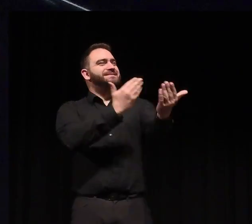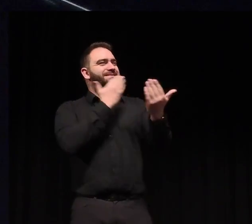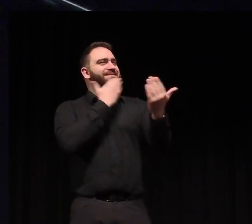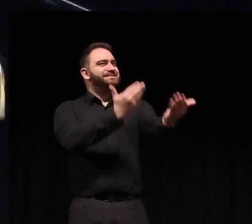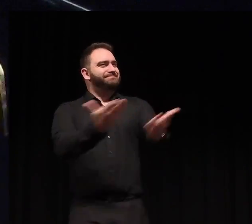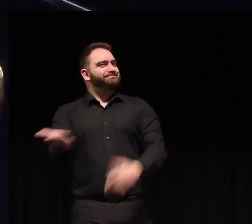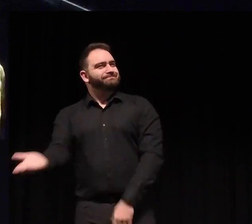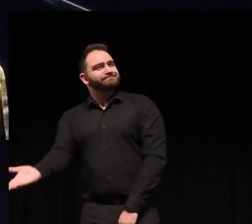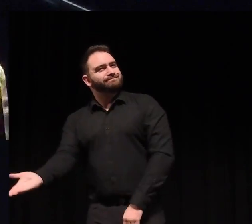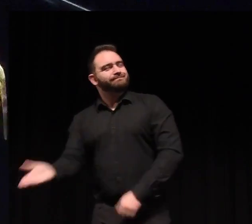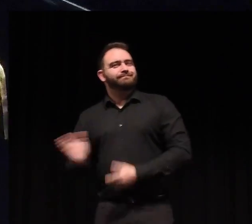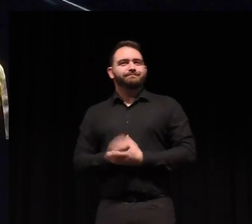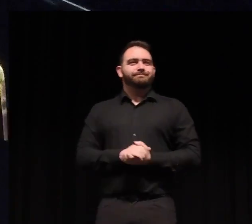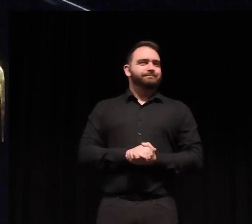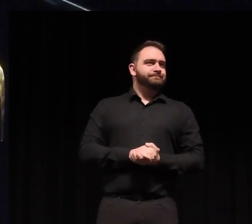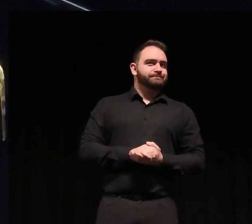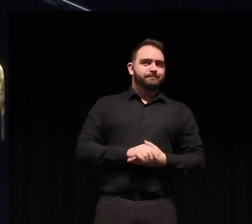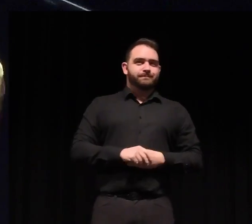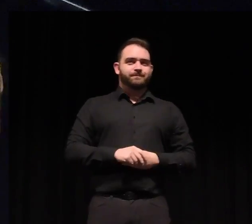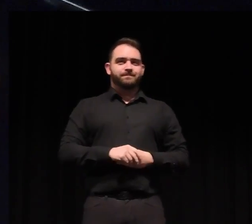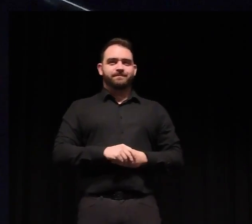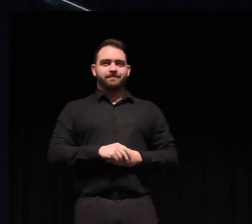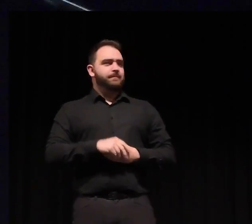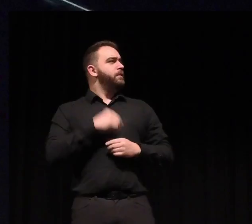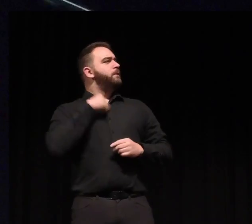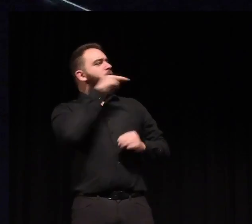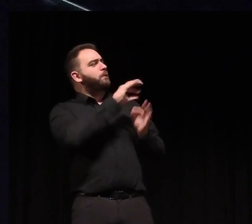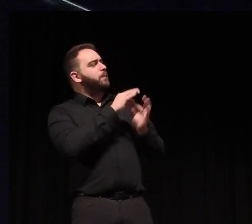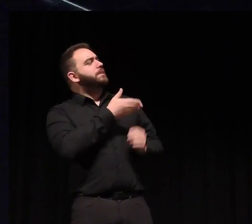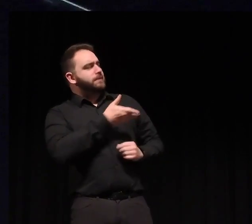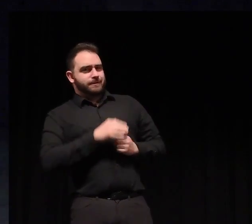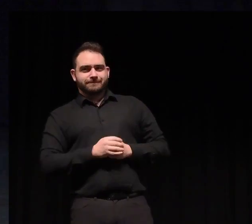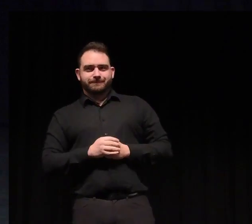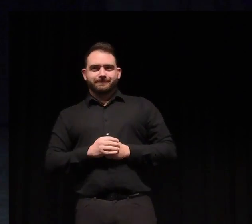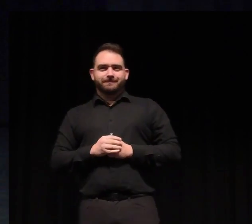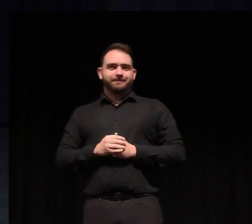Je voulais le voir faire « Ribbit », mais il ne le fera pas.